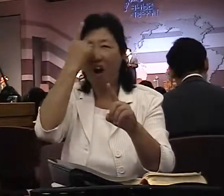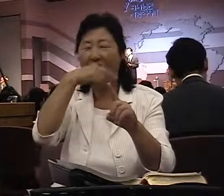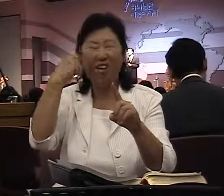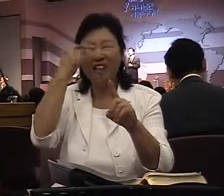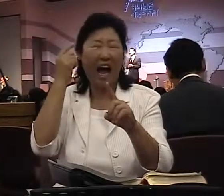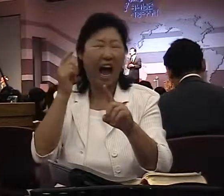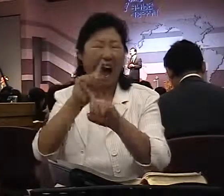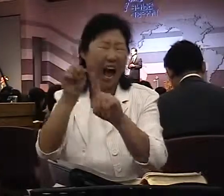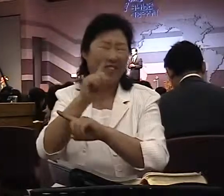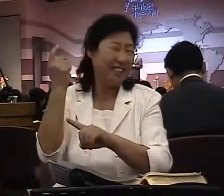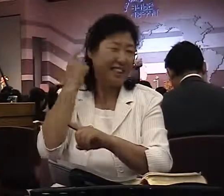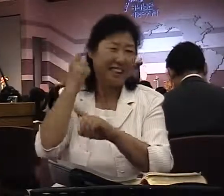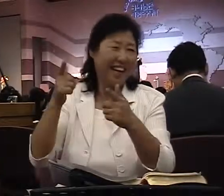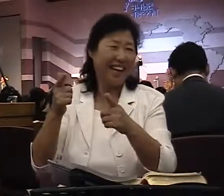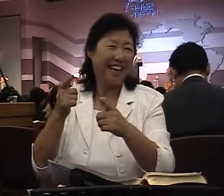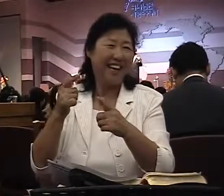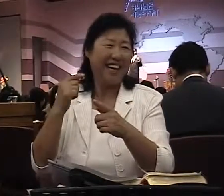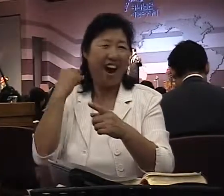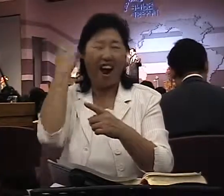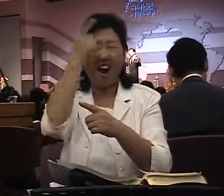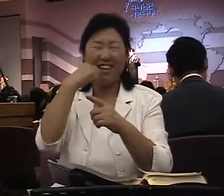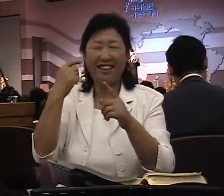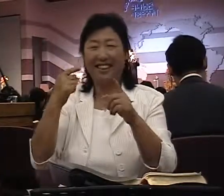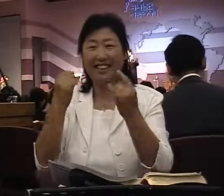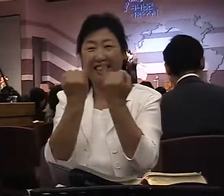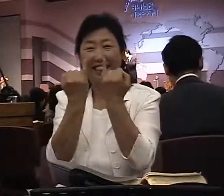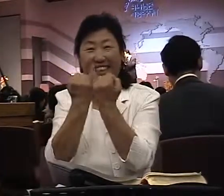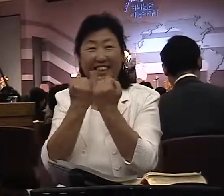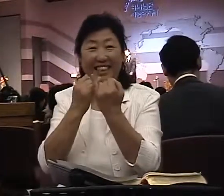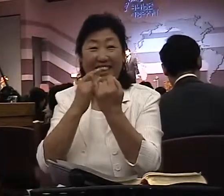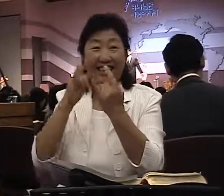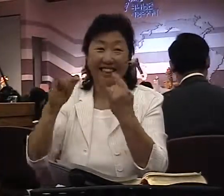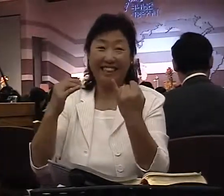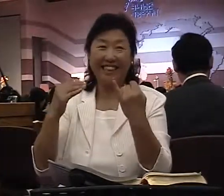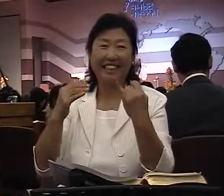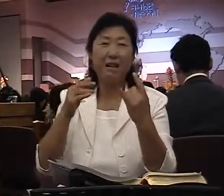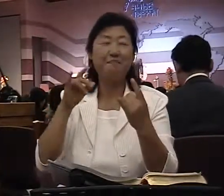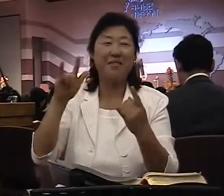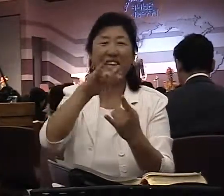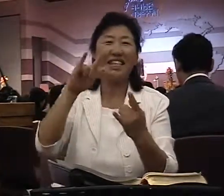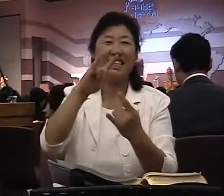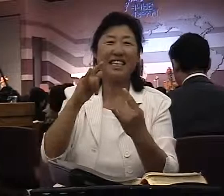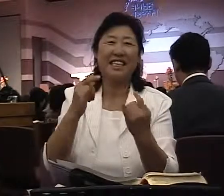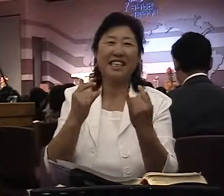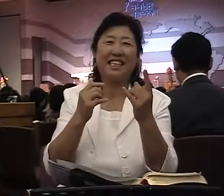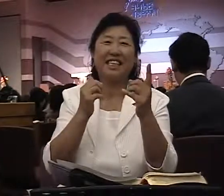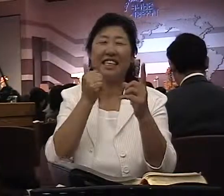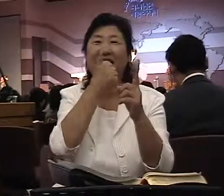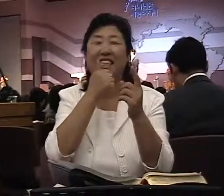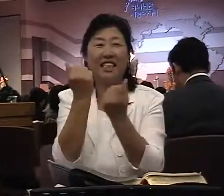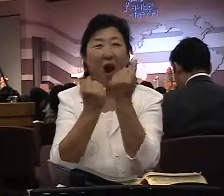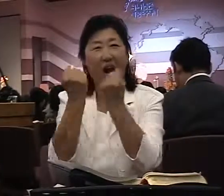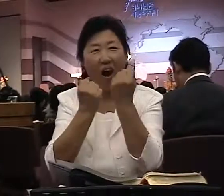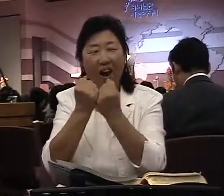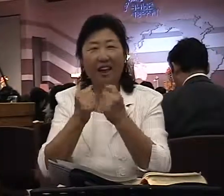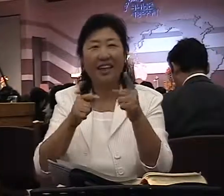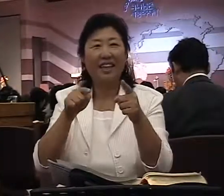완전히 율동해가면서 그냥 열심히 설명해요. 이렇게 되면은 뭐가 나오면 먼저 여러분들이